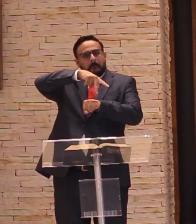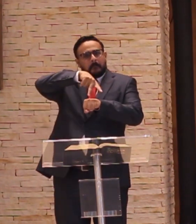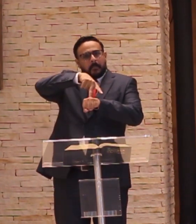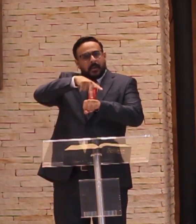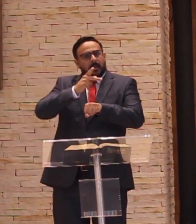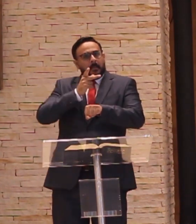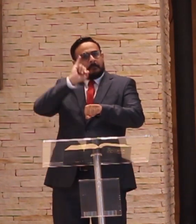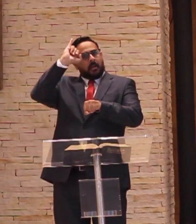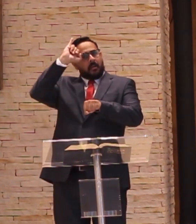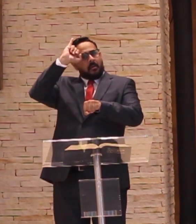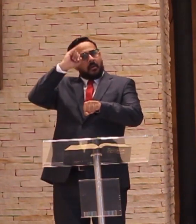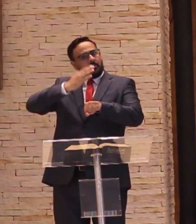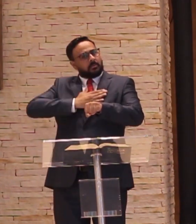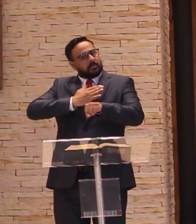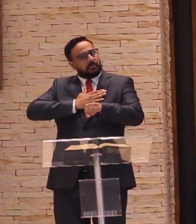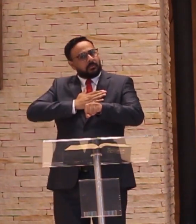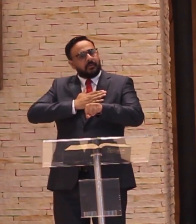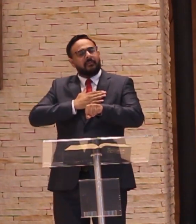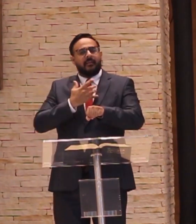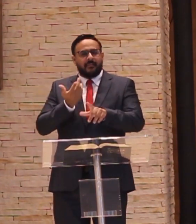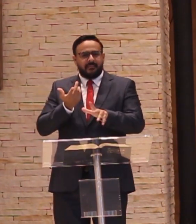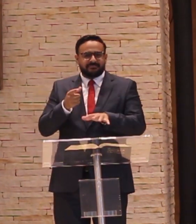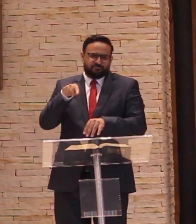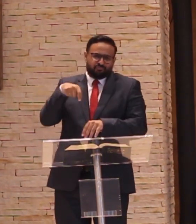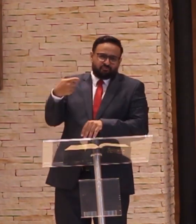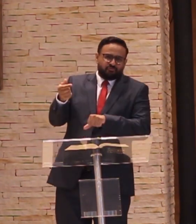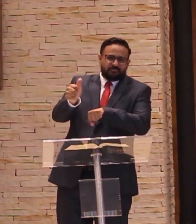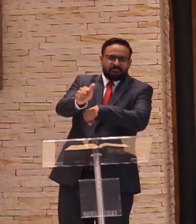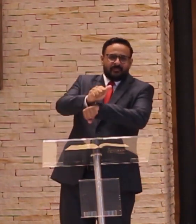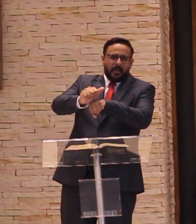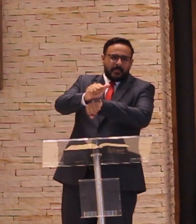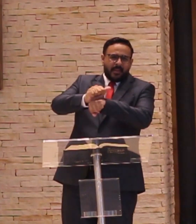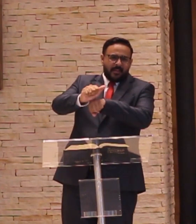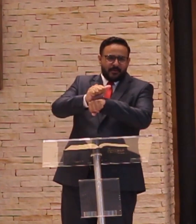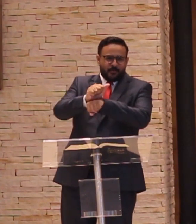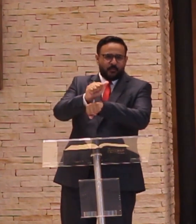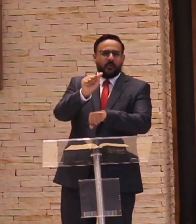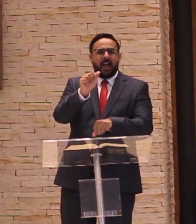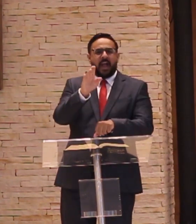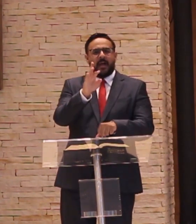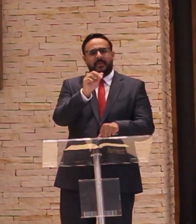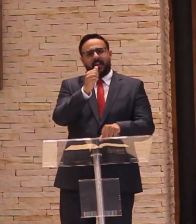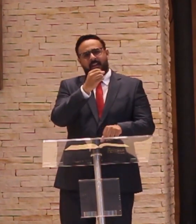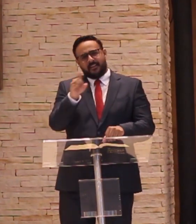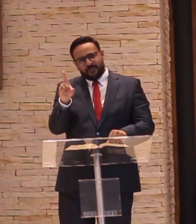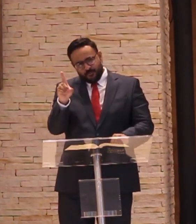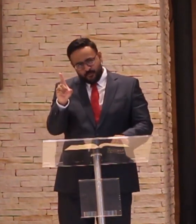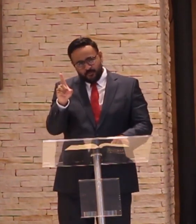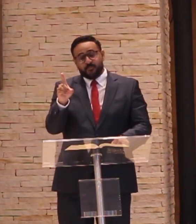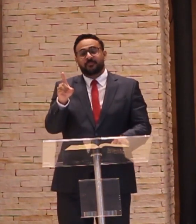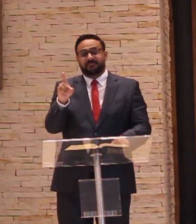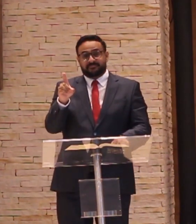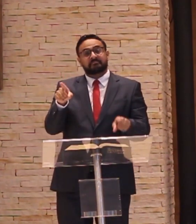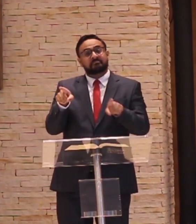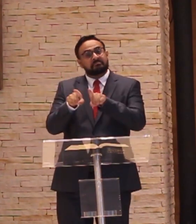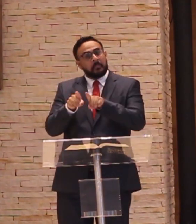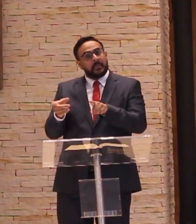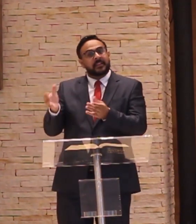pai de uma grande nação. Por isso, o sinal pessoal dele é este.